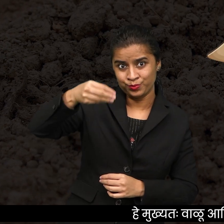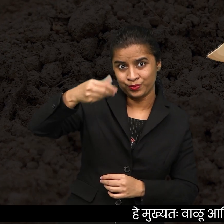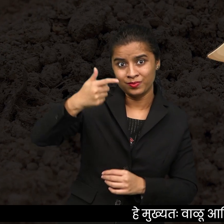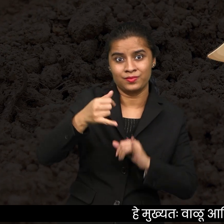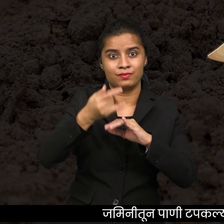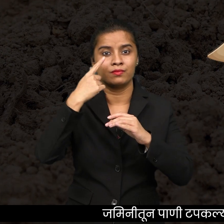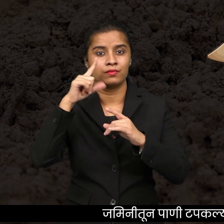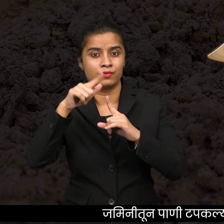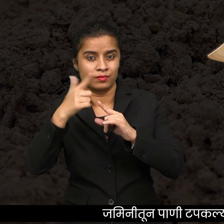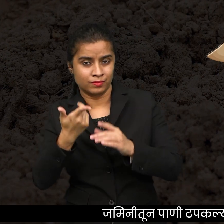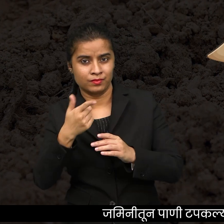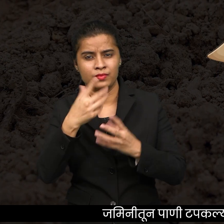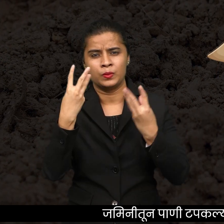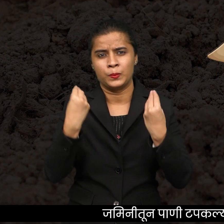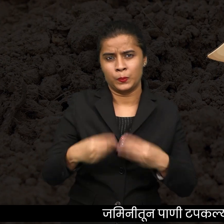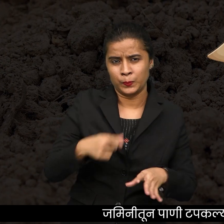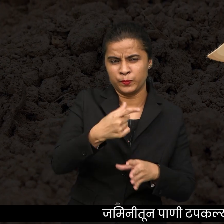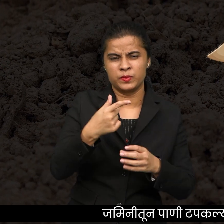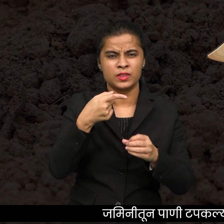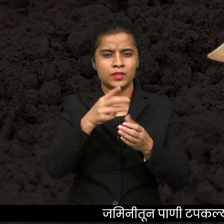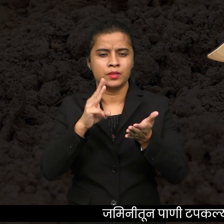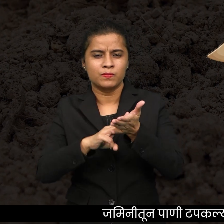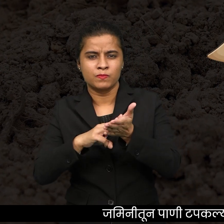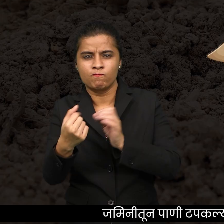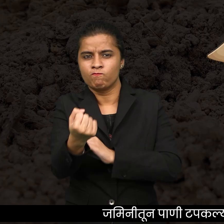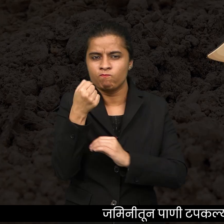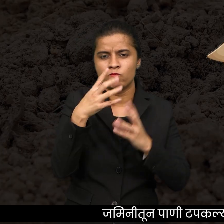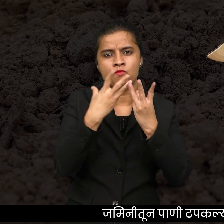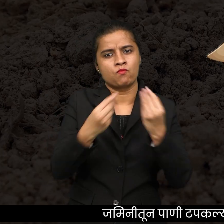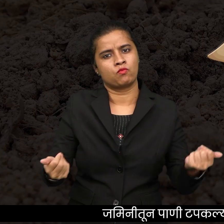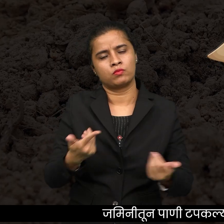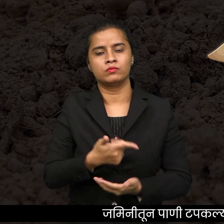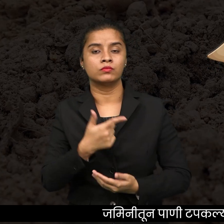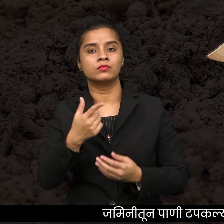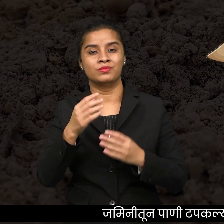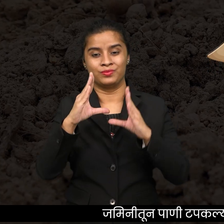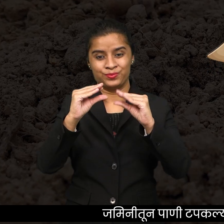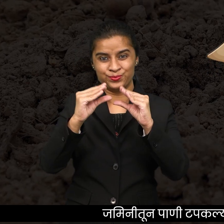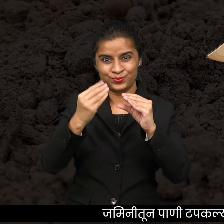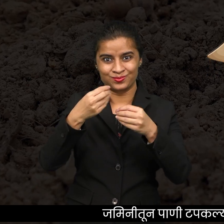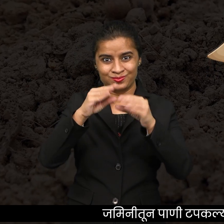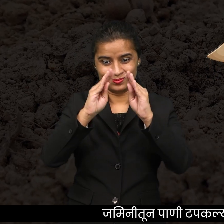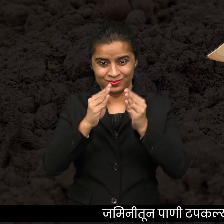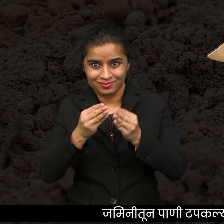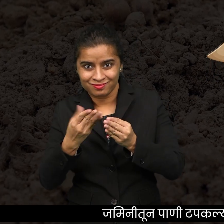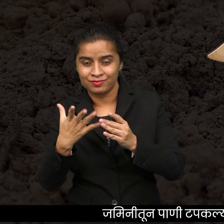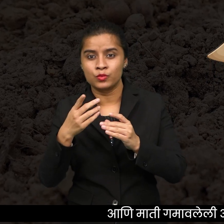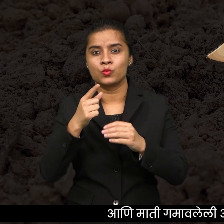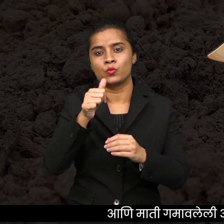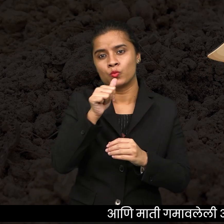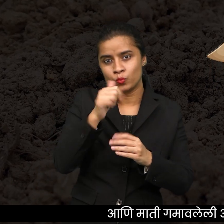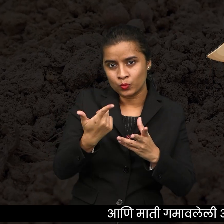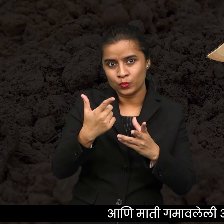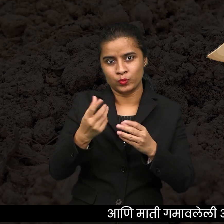बनलेला असतो. जमिनीतून पाणी झिरपल्यामुळे टपकल्यामुळे त्यातील बहुतेक खनिजे